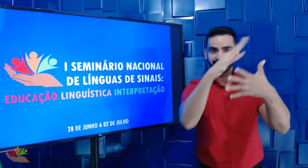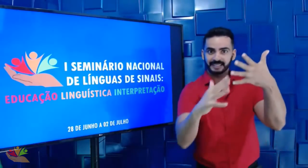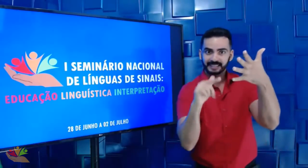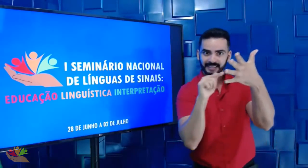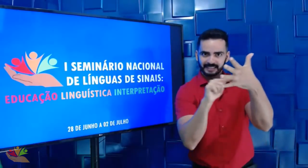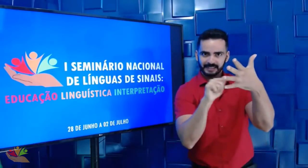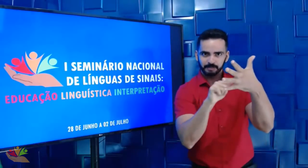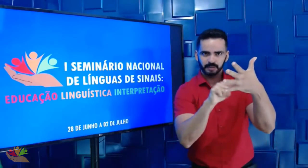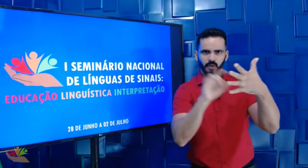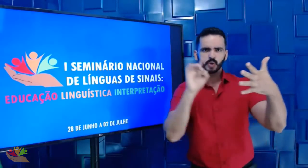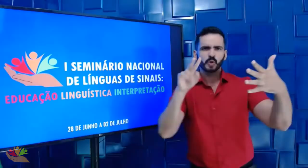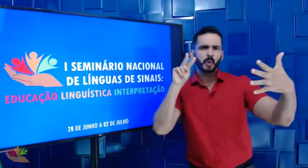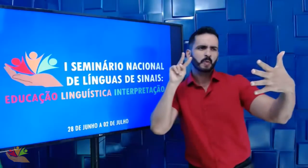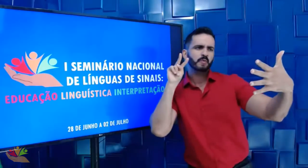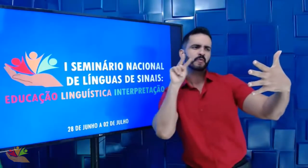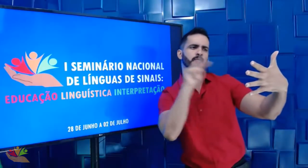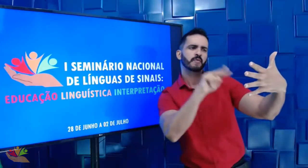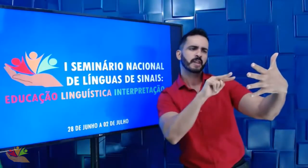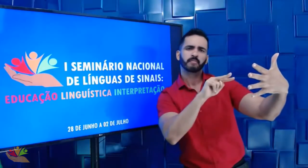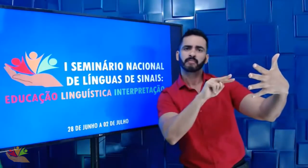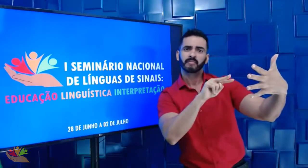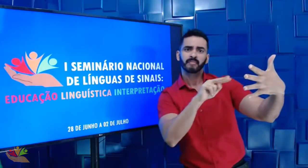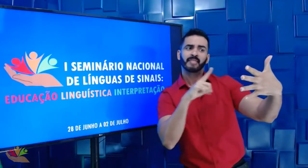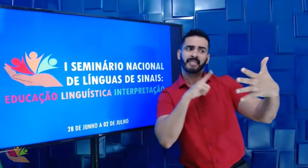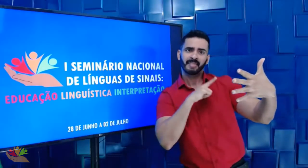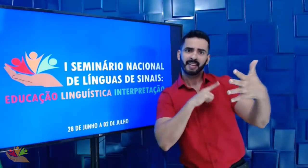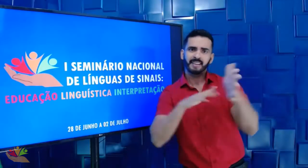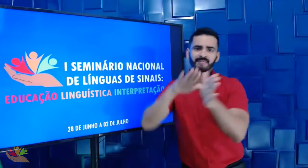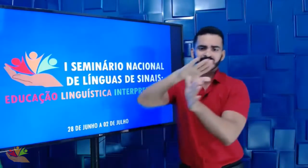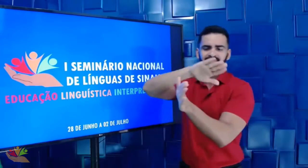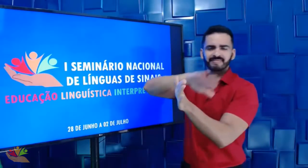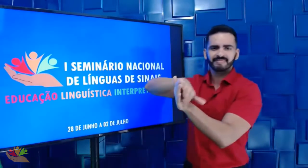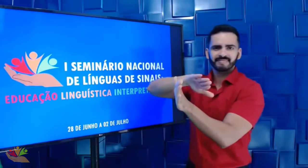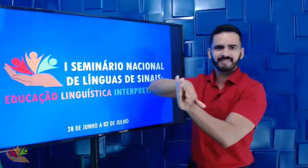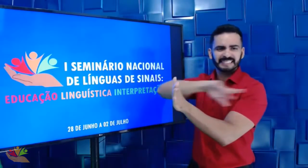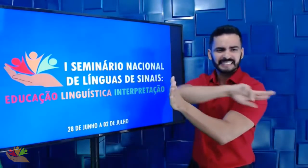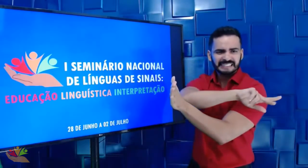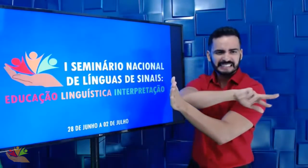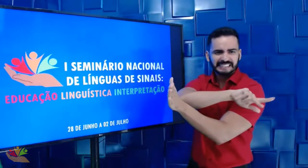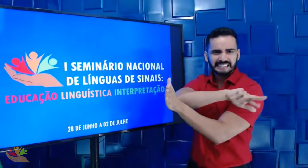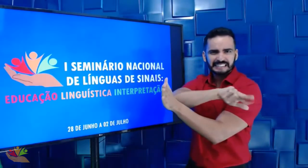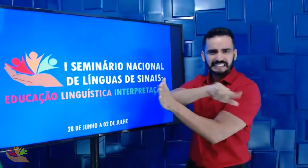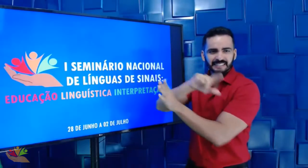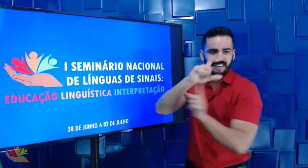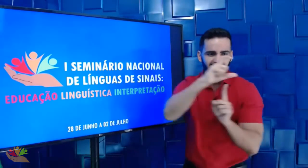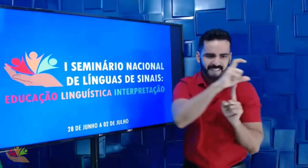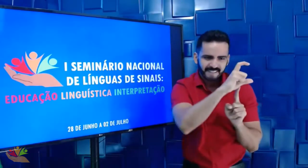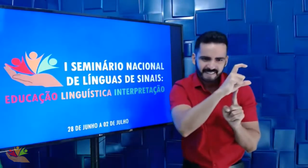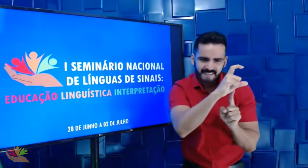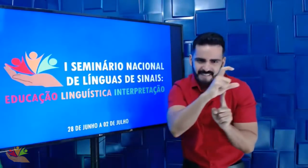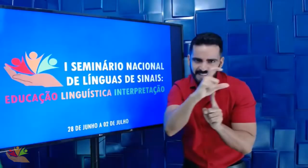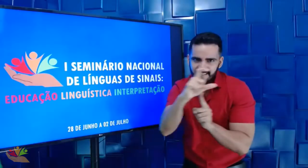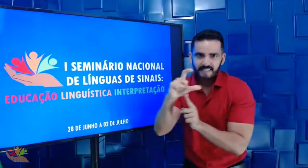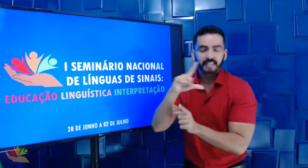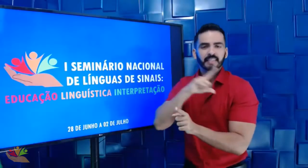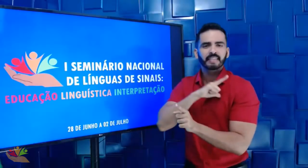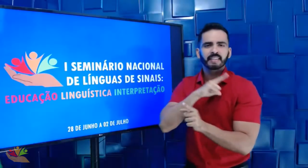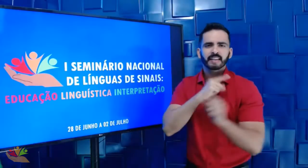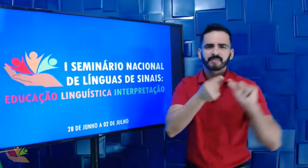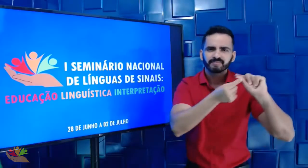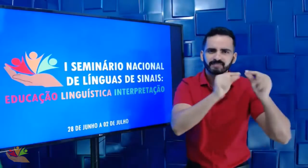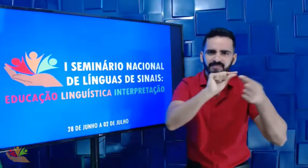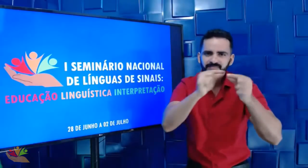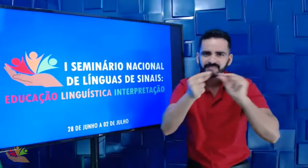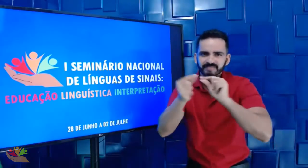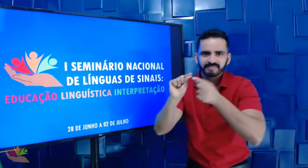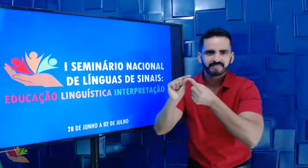Vocês sabem, né, que é muito importante a pesquisa sobre a língua de sinais e sobre tudo que vem junto